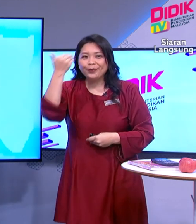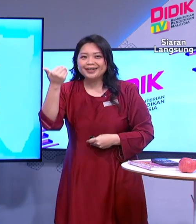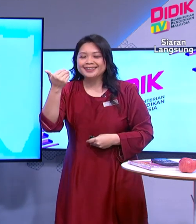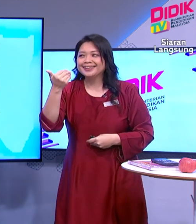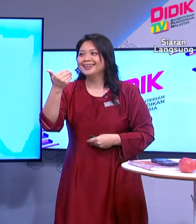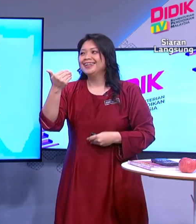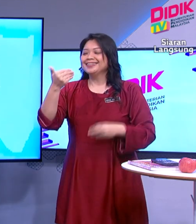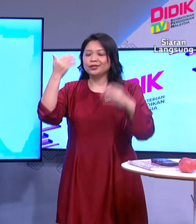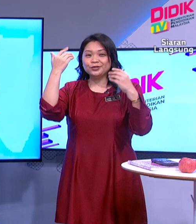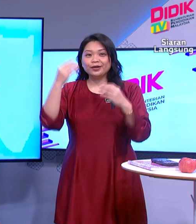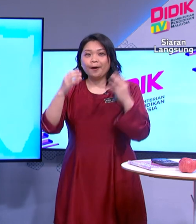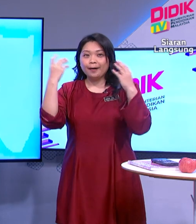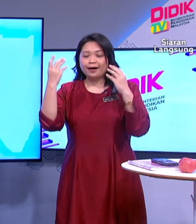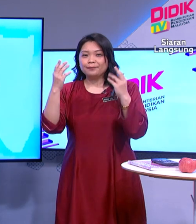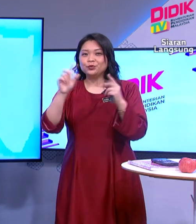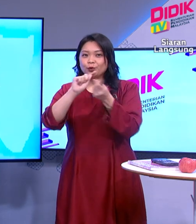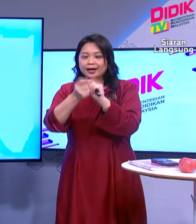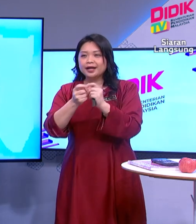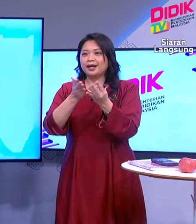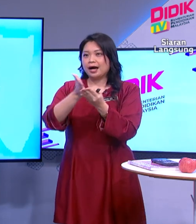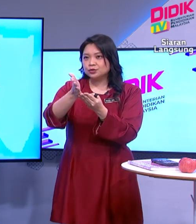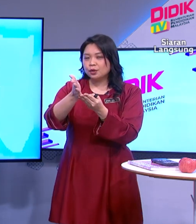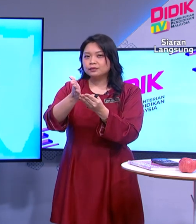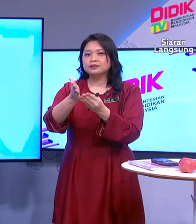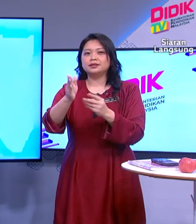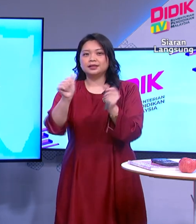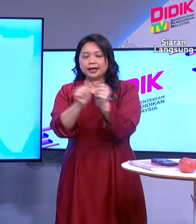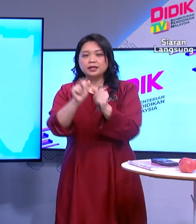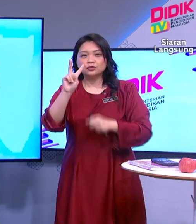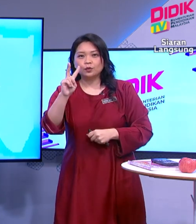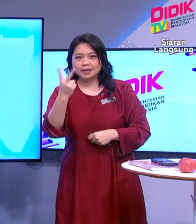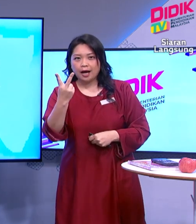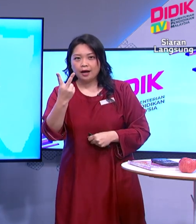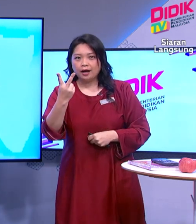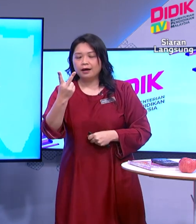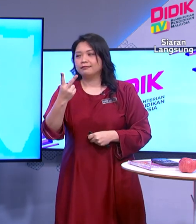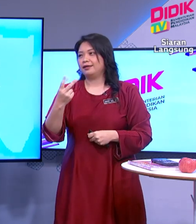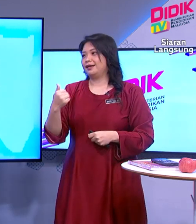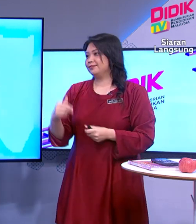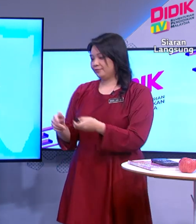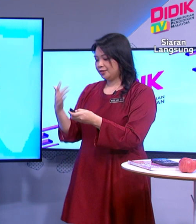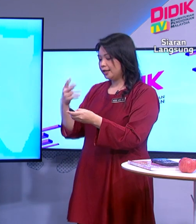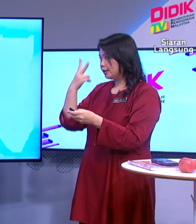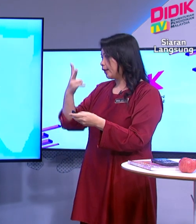pengen tau dia tuh kan langsung dengan songsang Oke sekarang kita